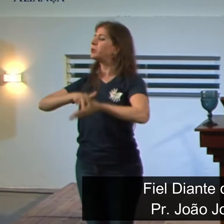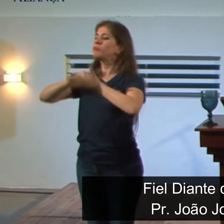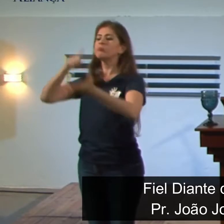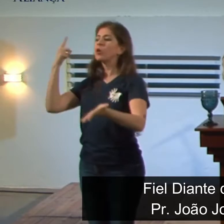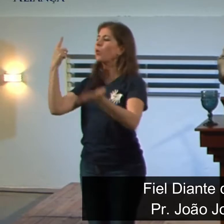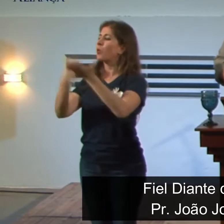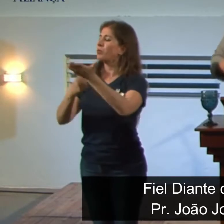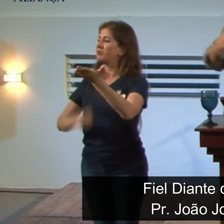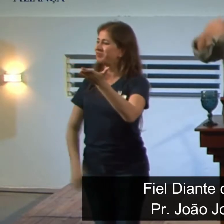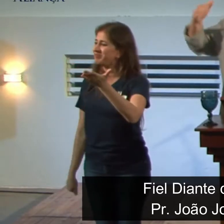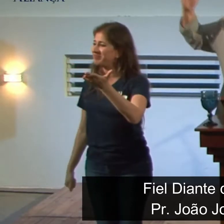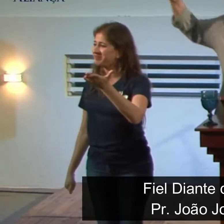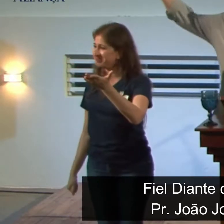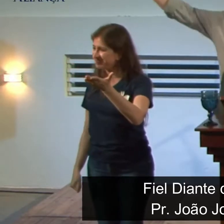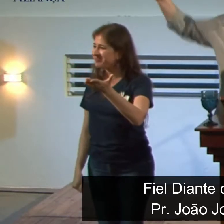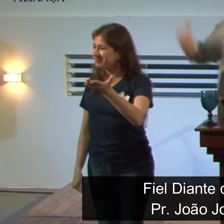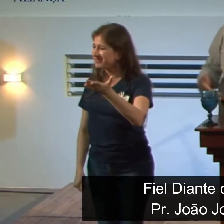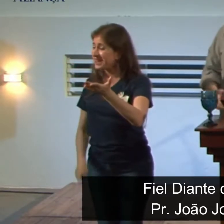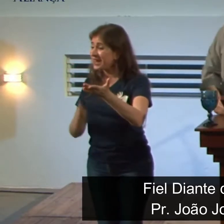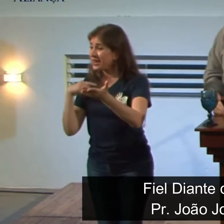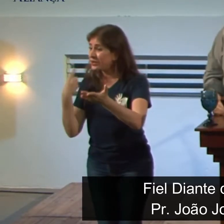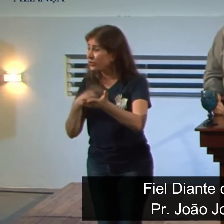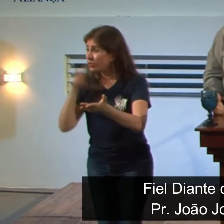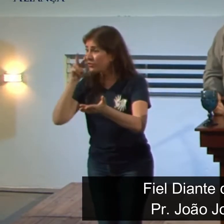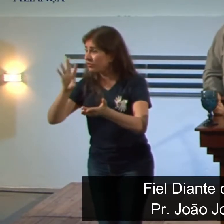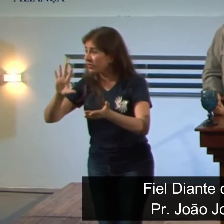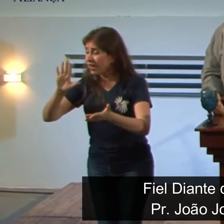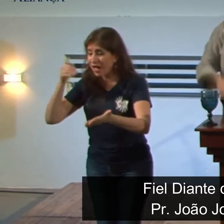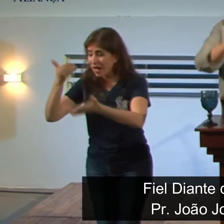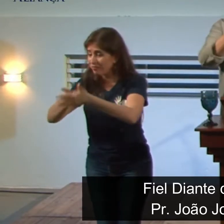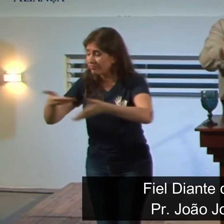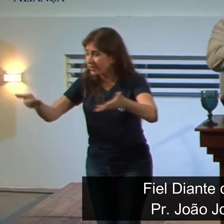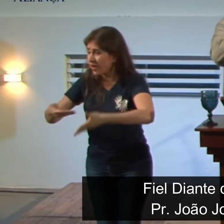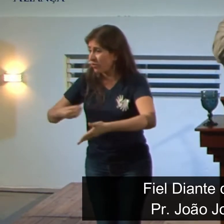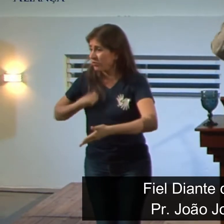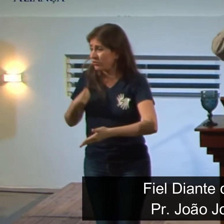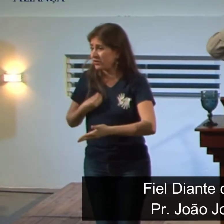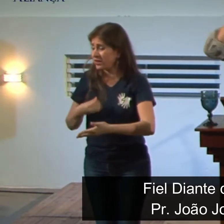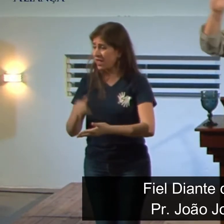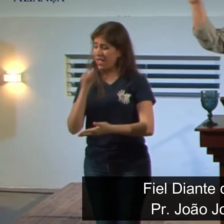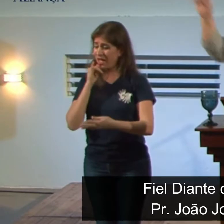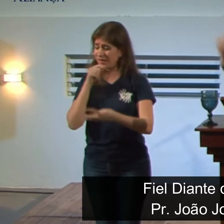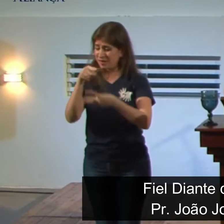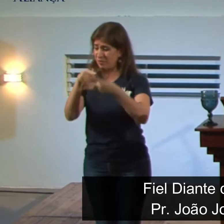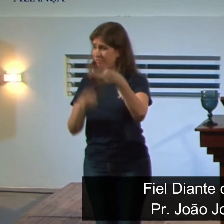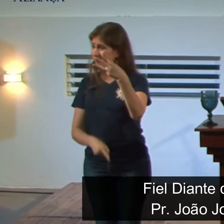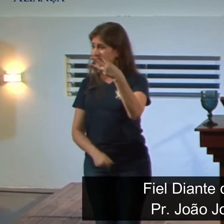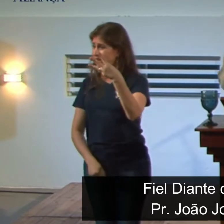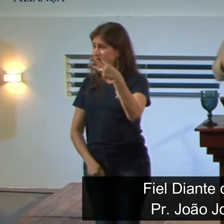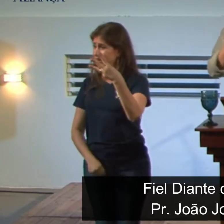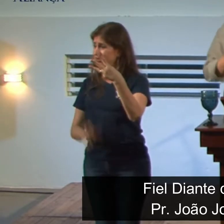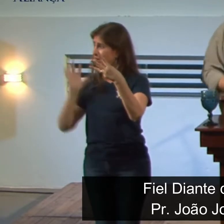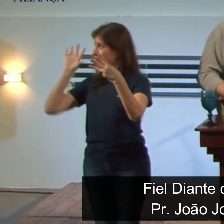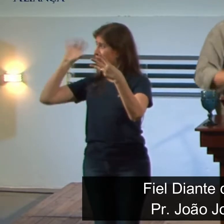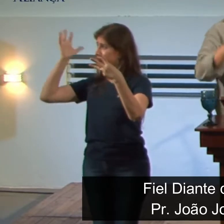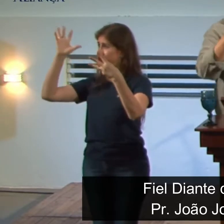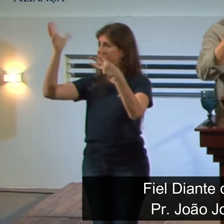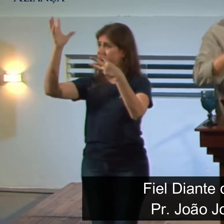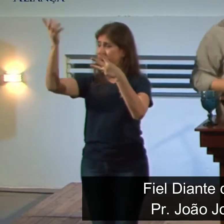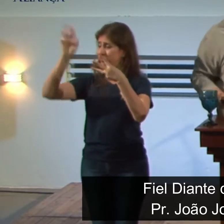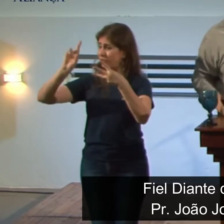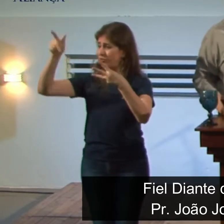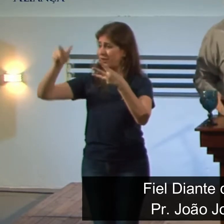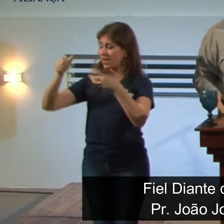você está vendo aqui nesse relato, acontece até os dias de hoje. Eu citei três exemplos em épocas bem distintas da história. O primeiro,